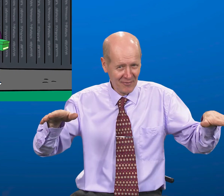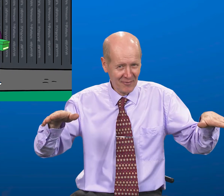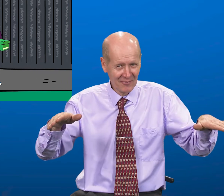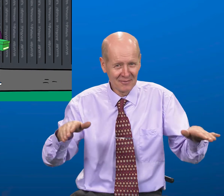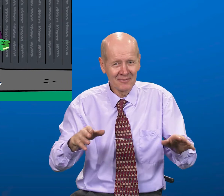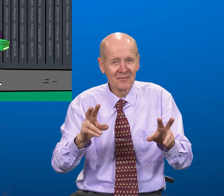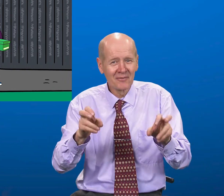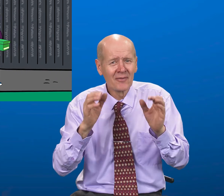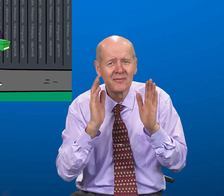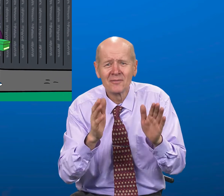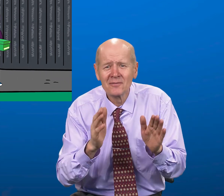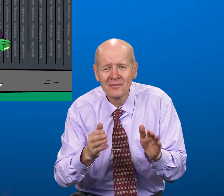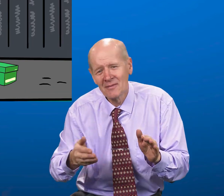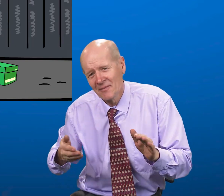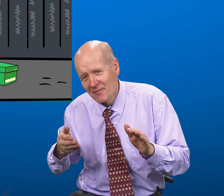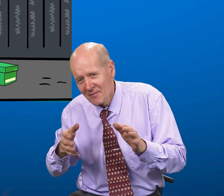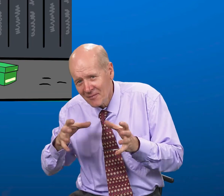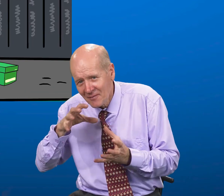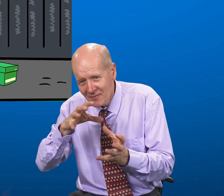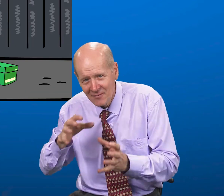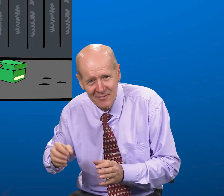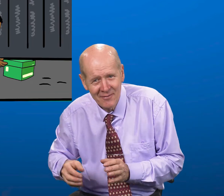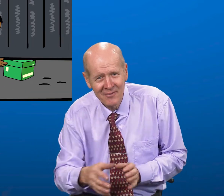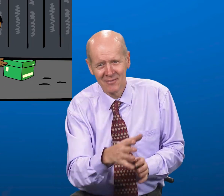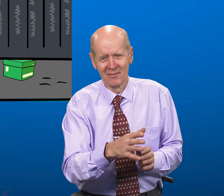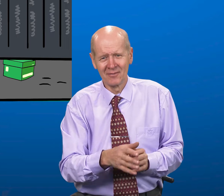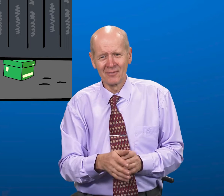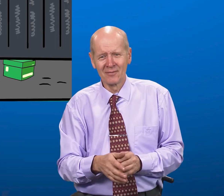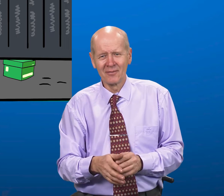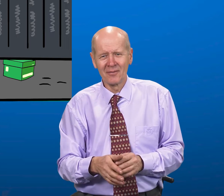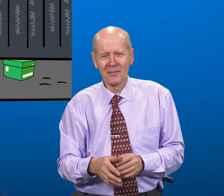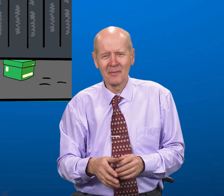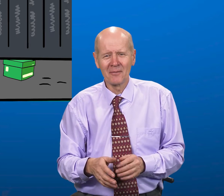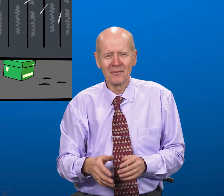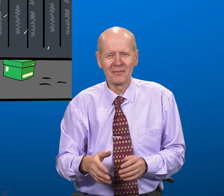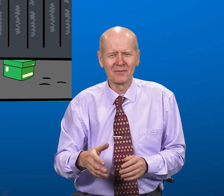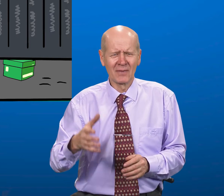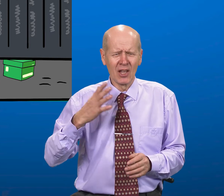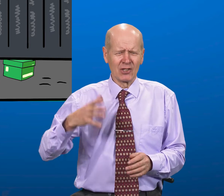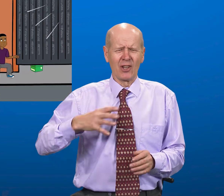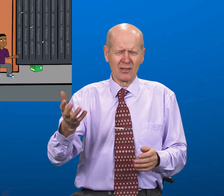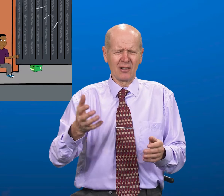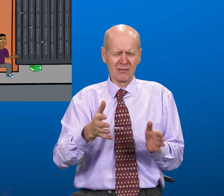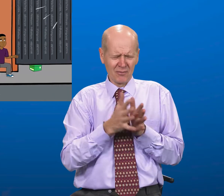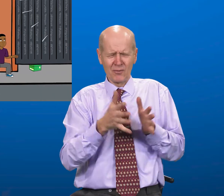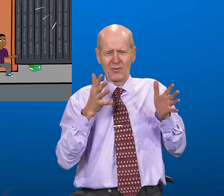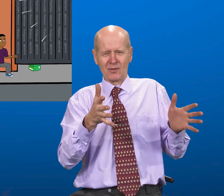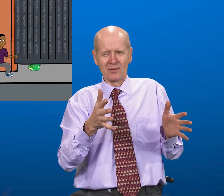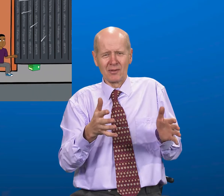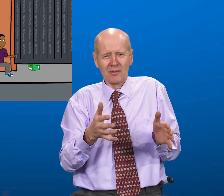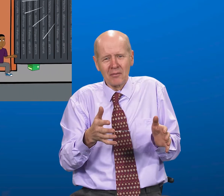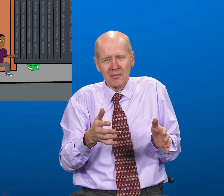ворота», — сказал он Казимбеку. Как только Казимбек протолкнул коробку под воротами, кто-то закричал: «Зачем ты мусор у меня во